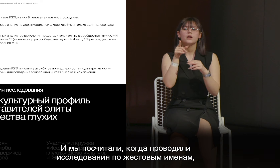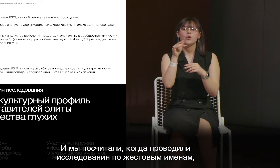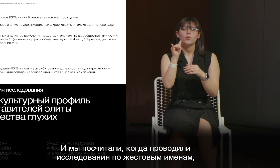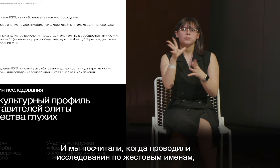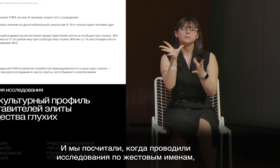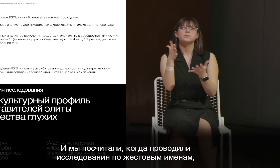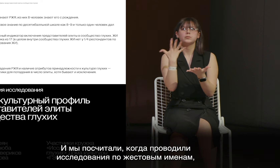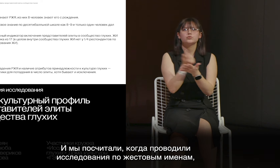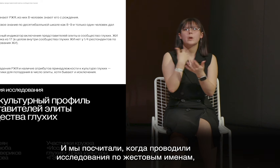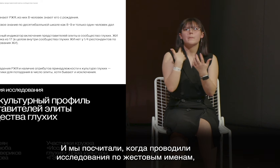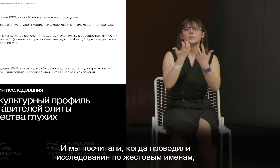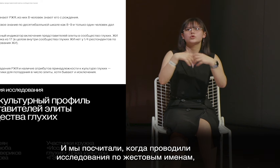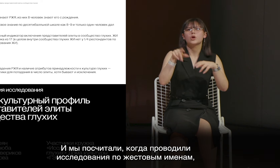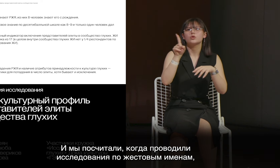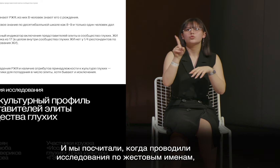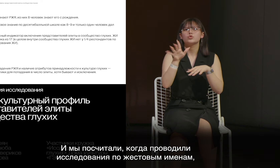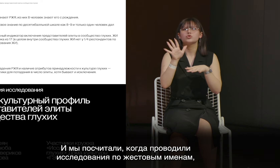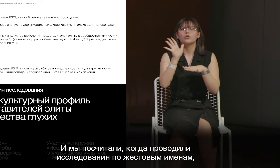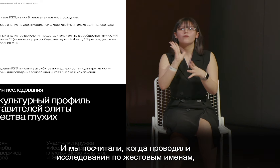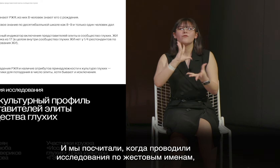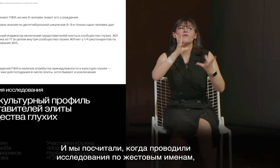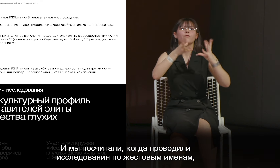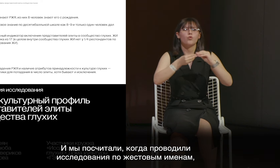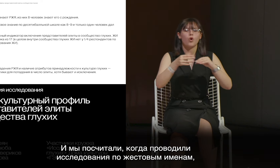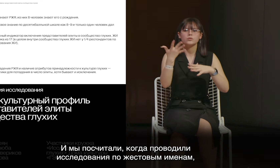И мы посчитали, что